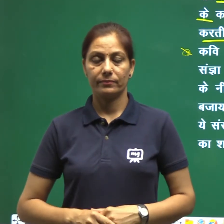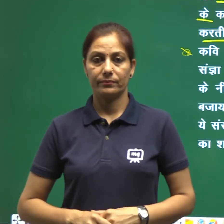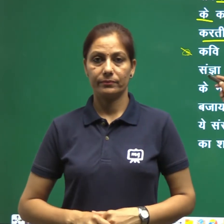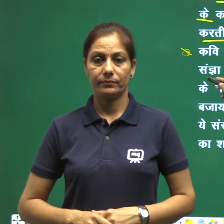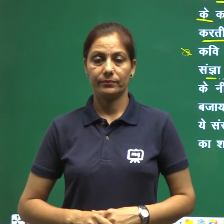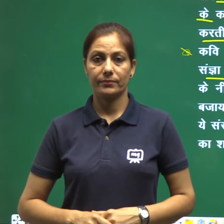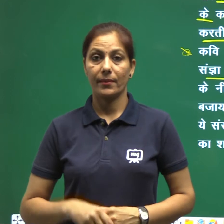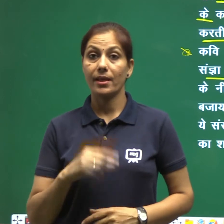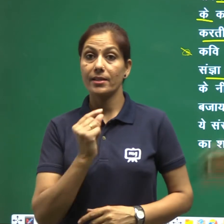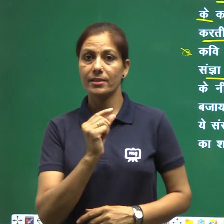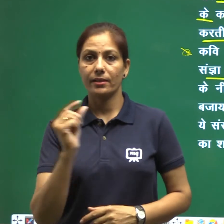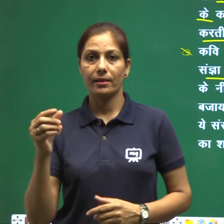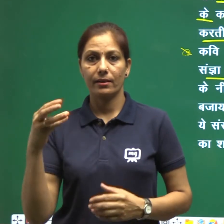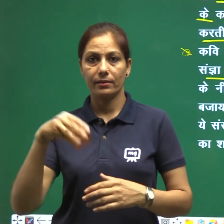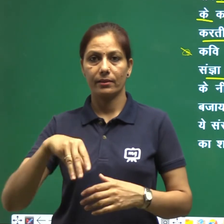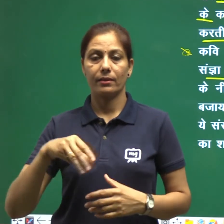संज्ञा दी है।